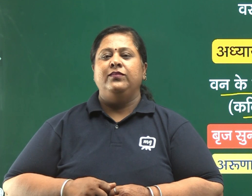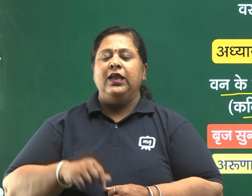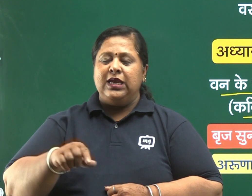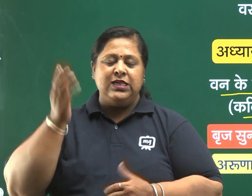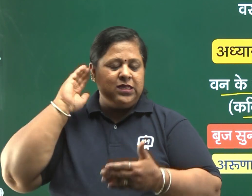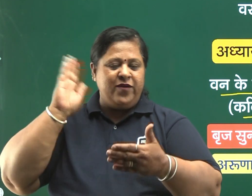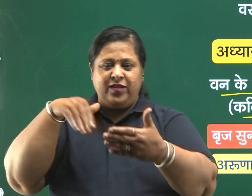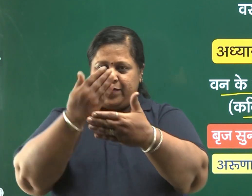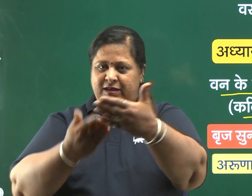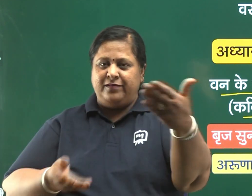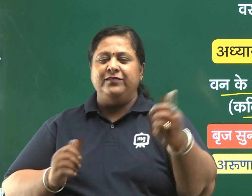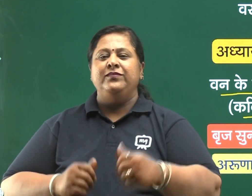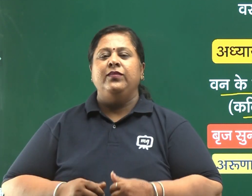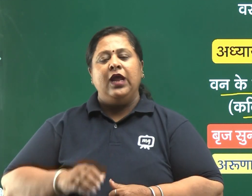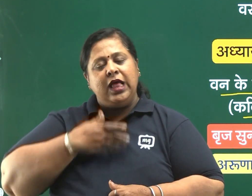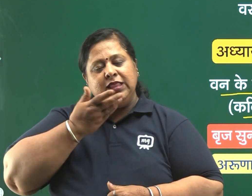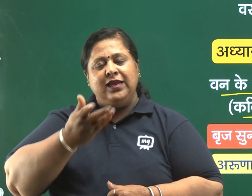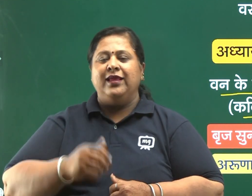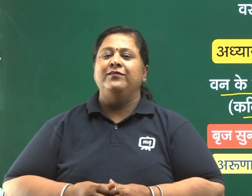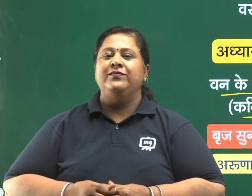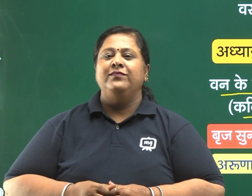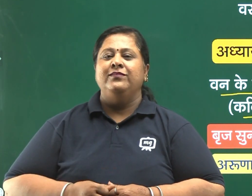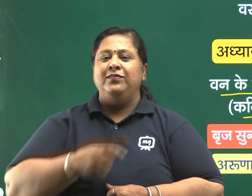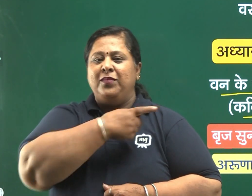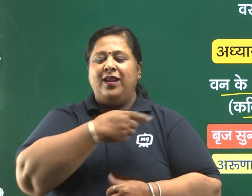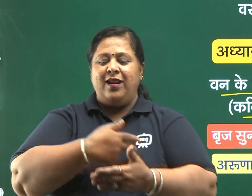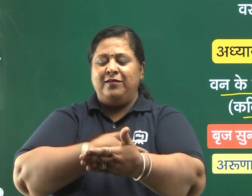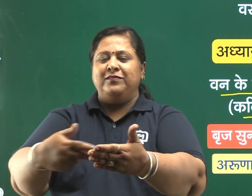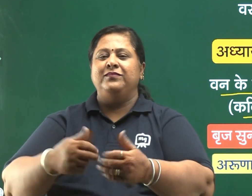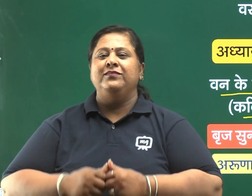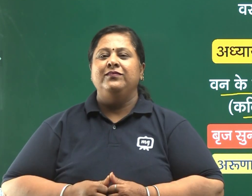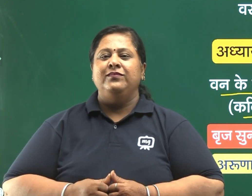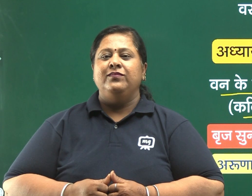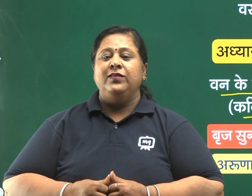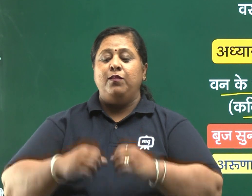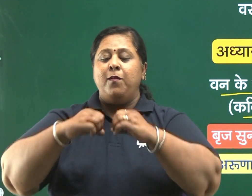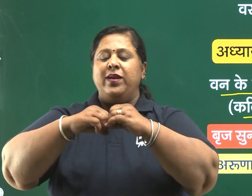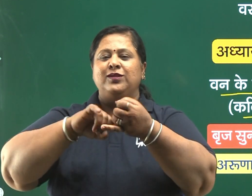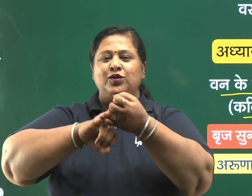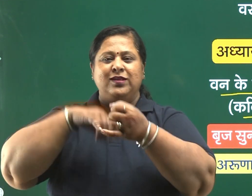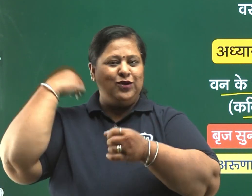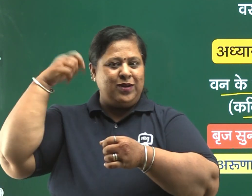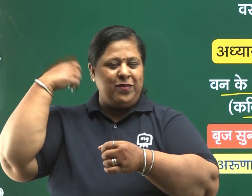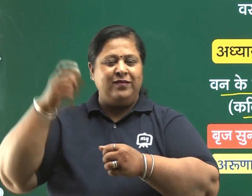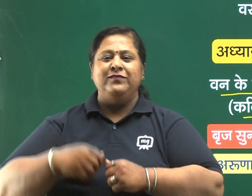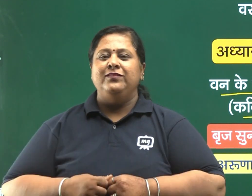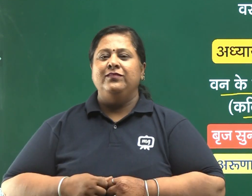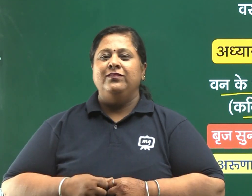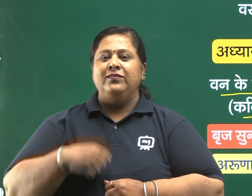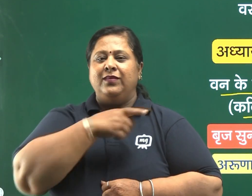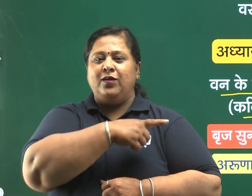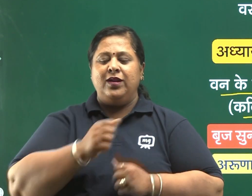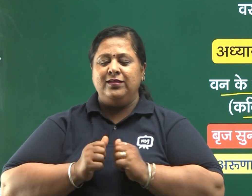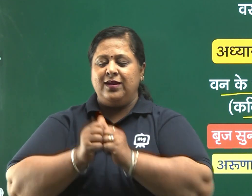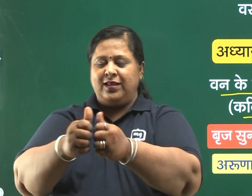इस कविता में अध्ययन करेंगे। मेरा नाम बृज सुंदर शर्मा और